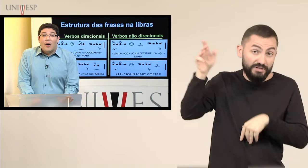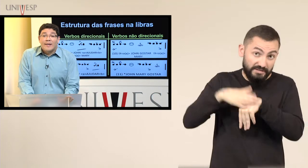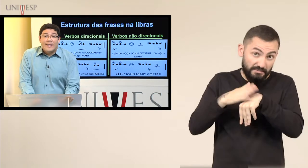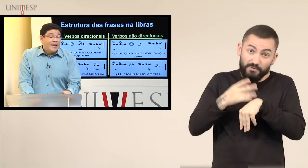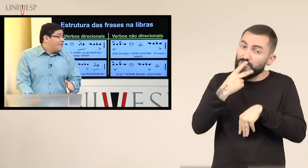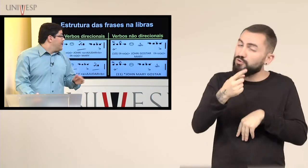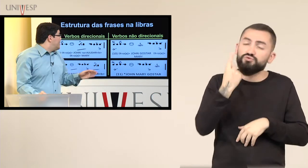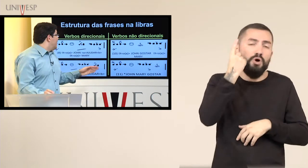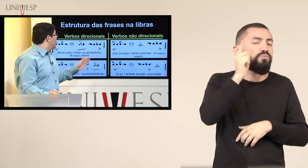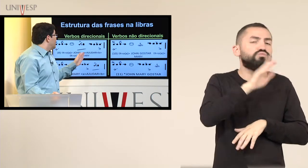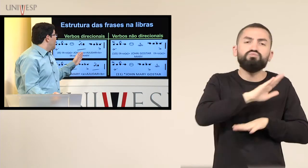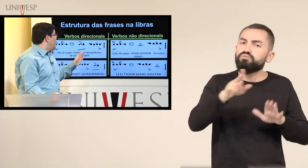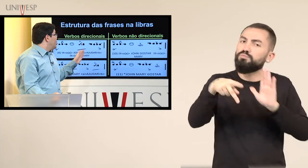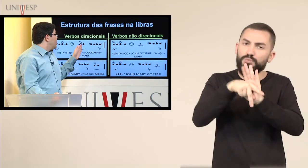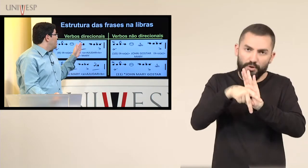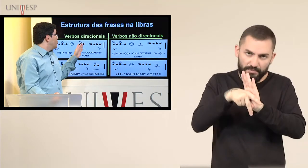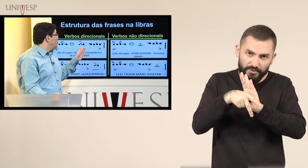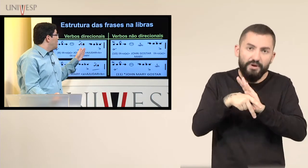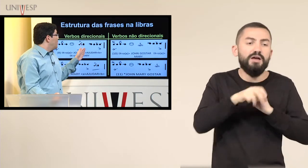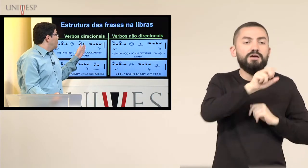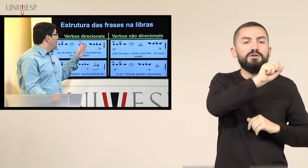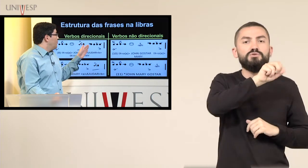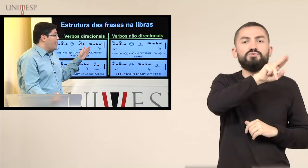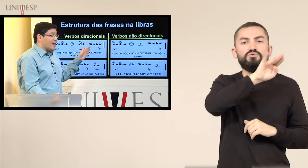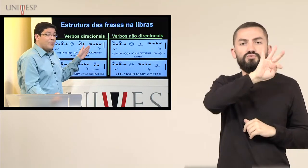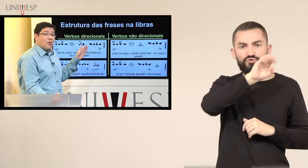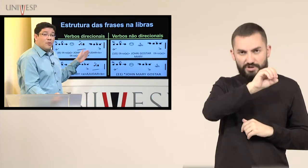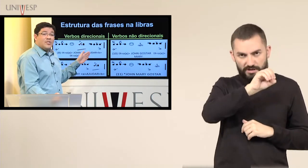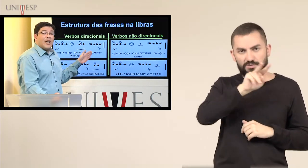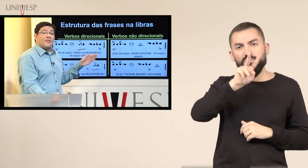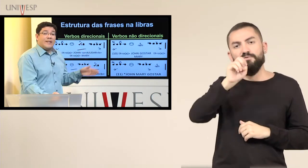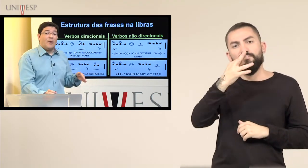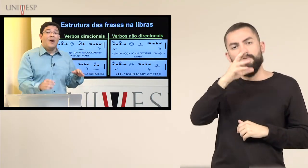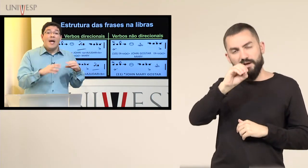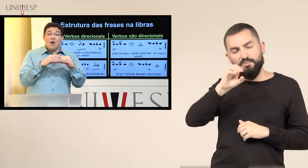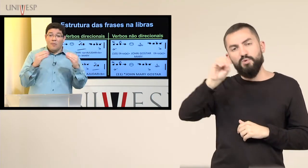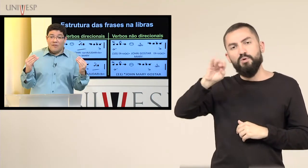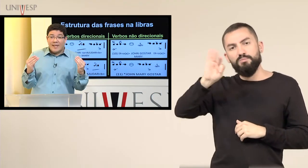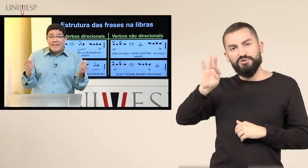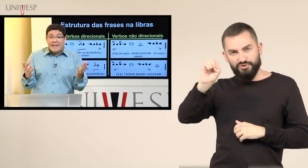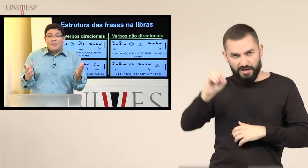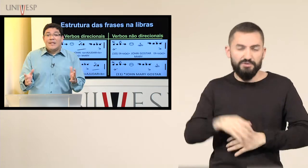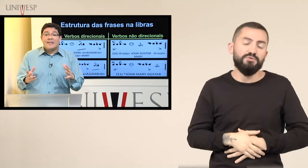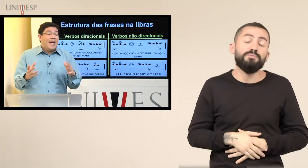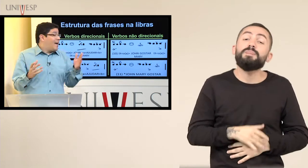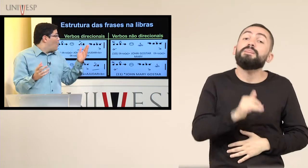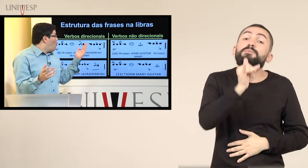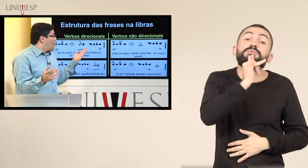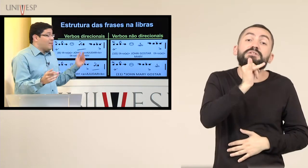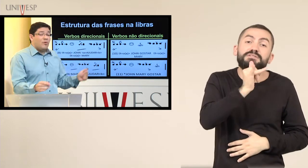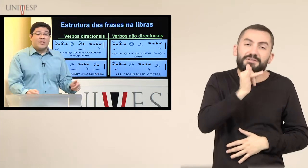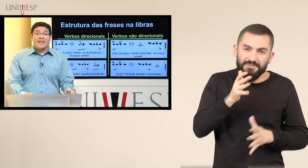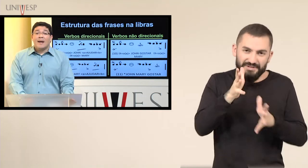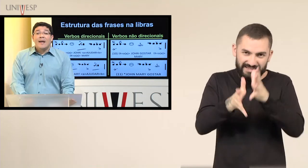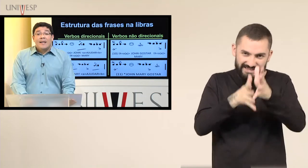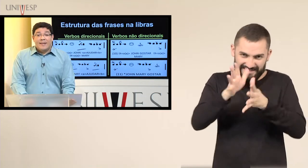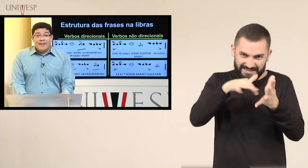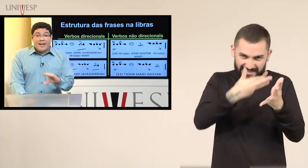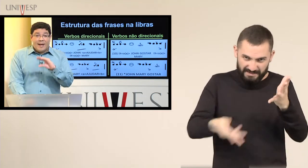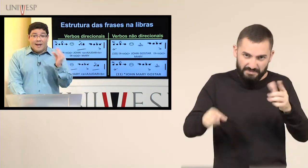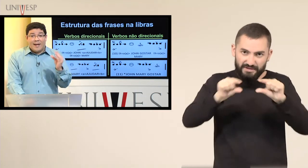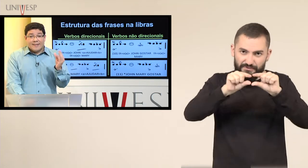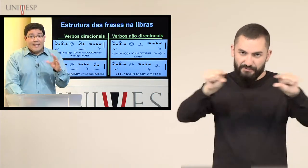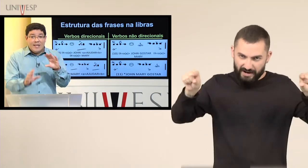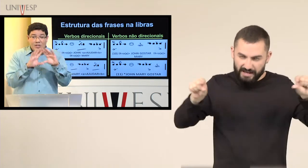uma ordem, que vai ser justamente sujeito, verbo, objeto. Então, uma frase em Libras com o verbo gostar